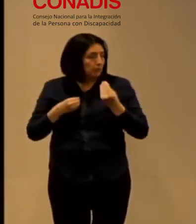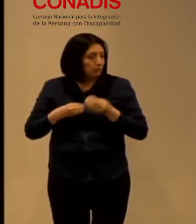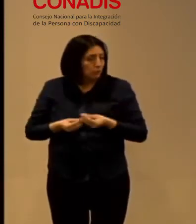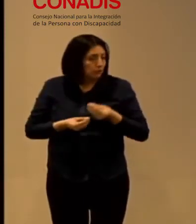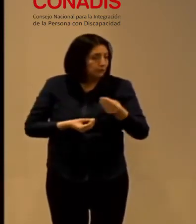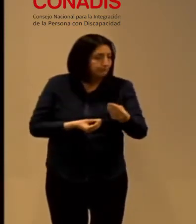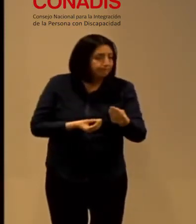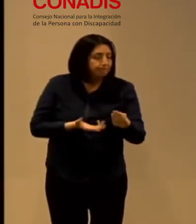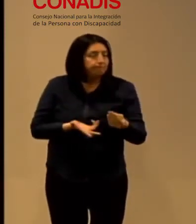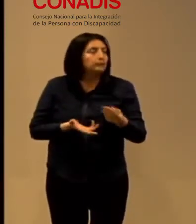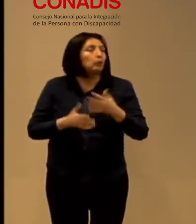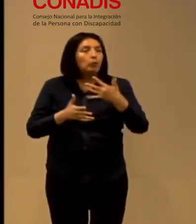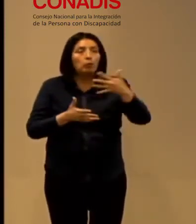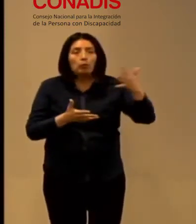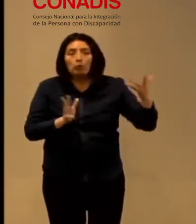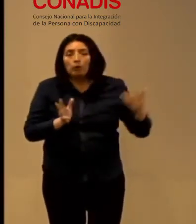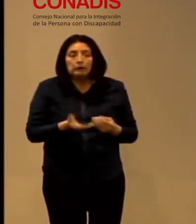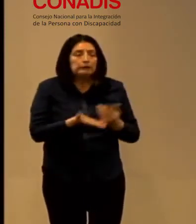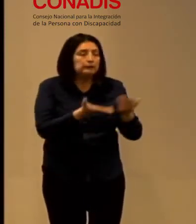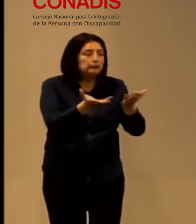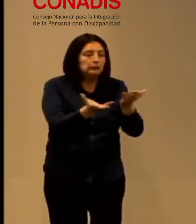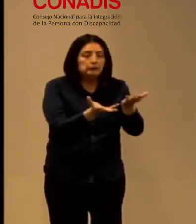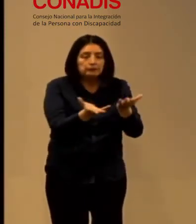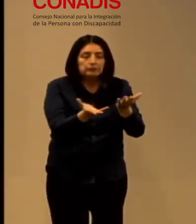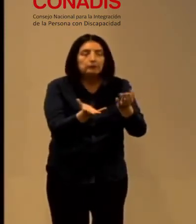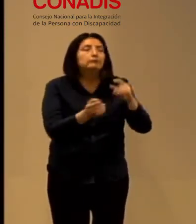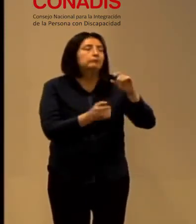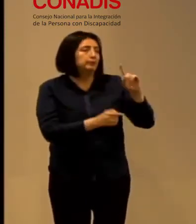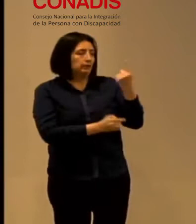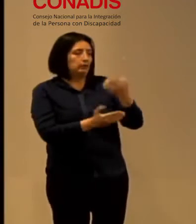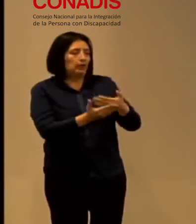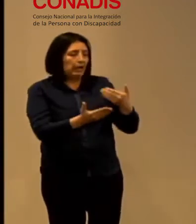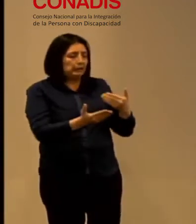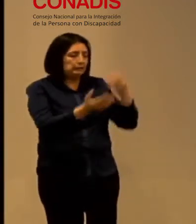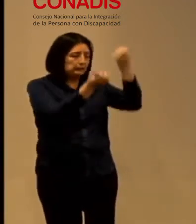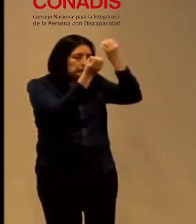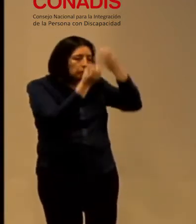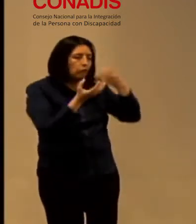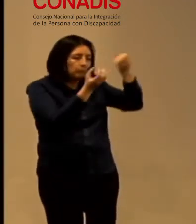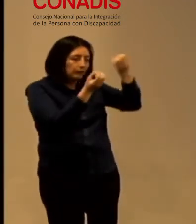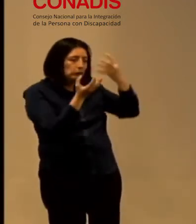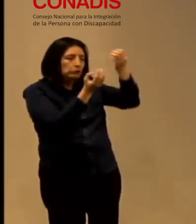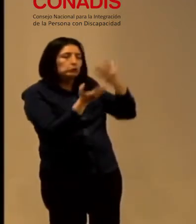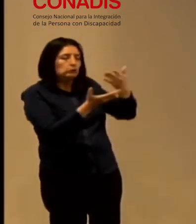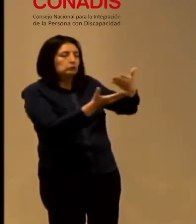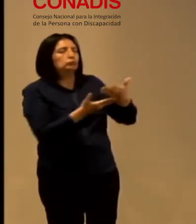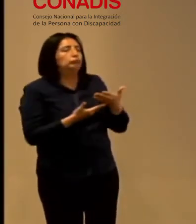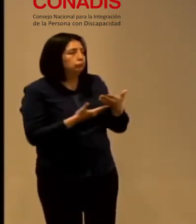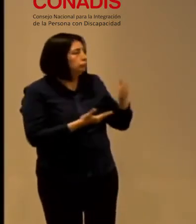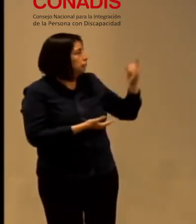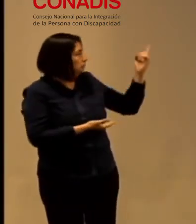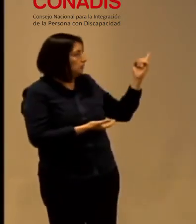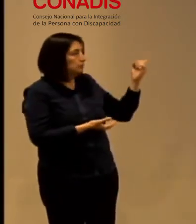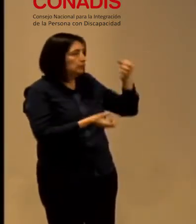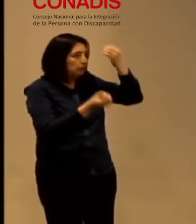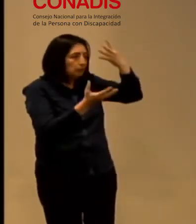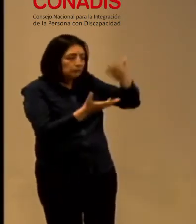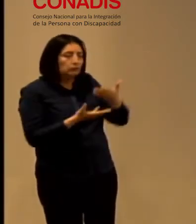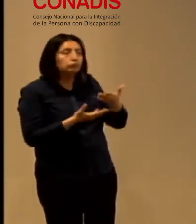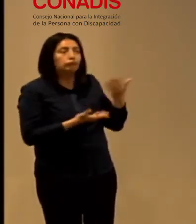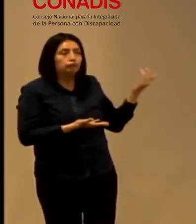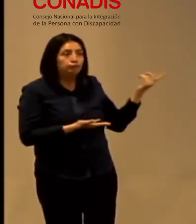para diseñar cualquier política pública se requiere información. Y esta es la información que tenemos disponible en este